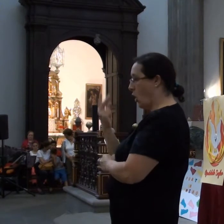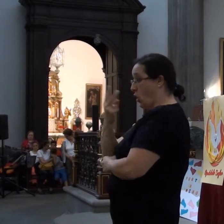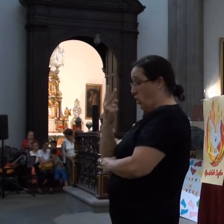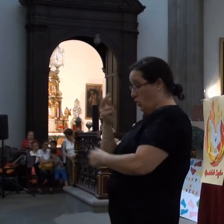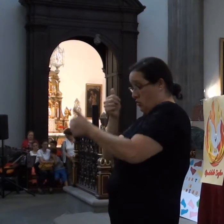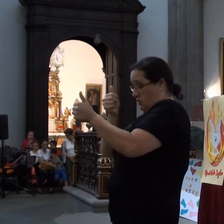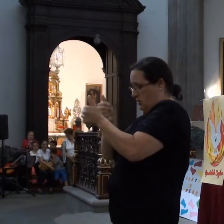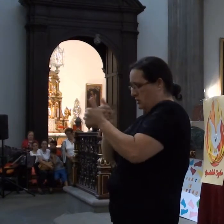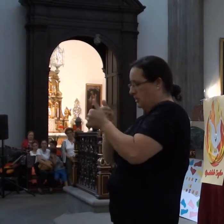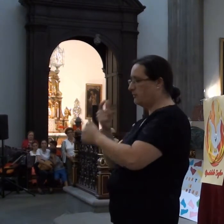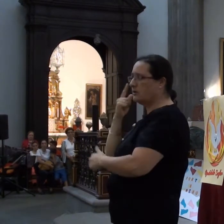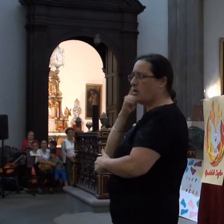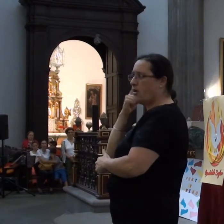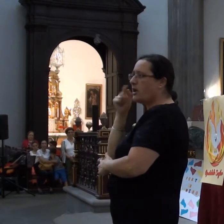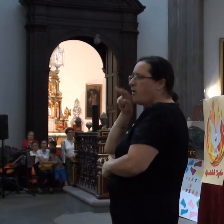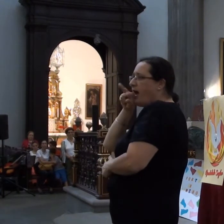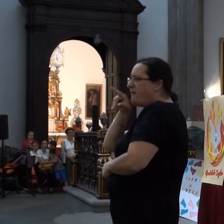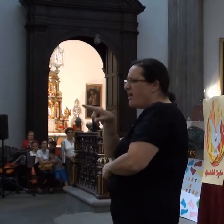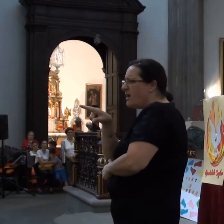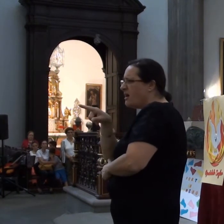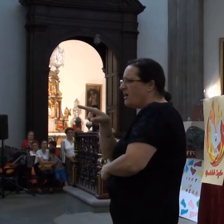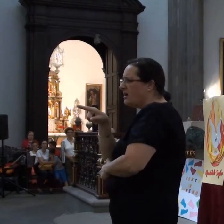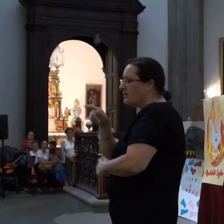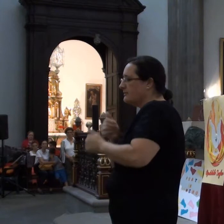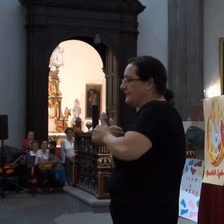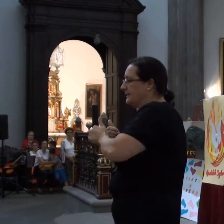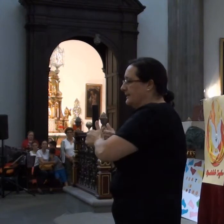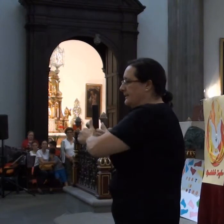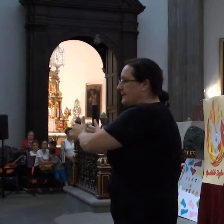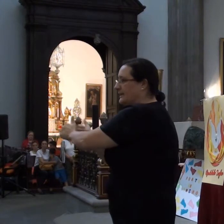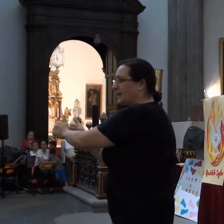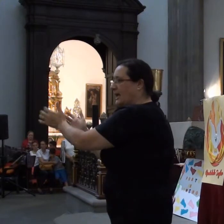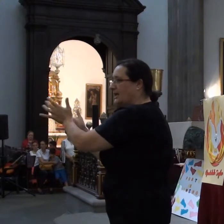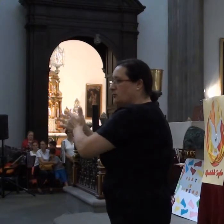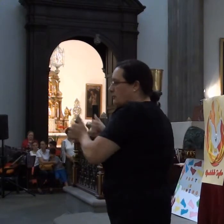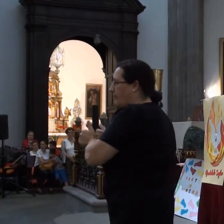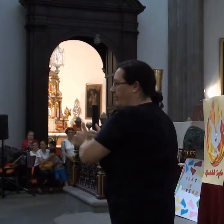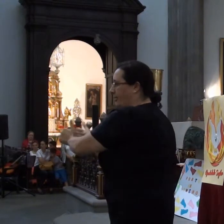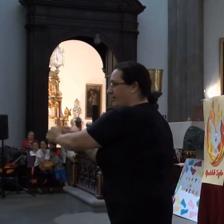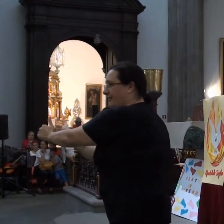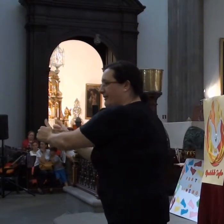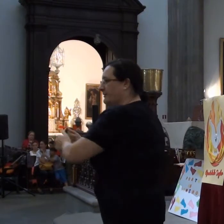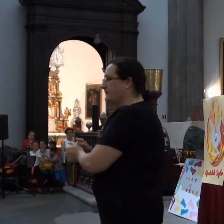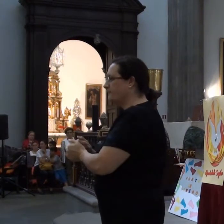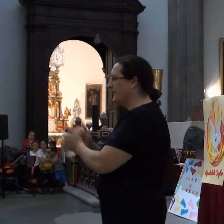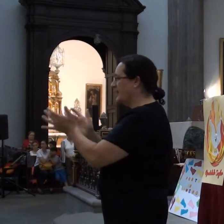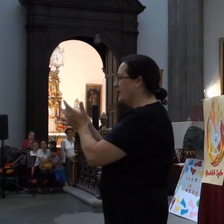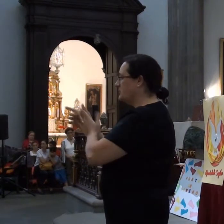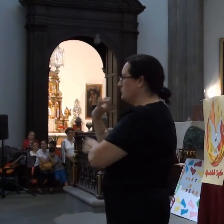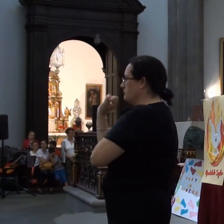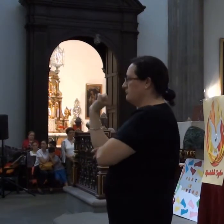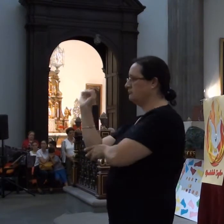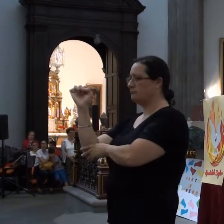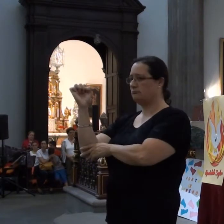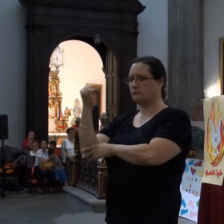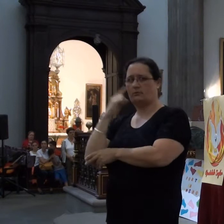discípulos al oírle a hablar así siguieron a Jesús se volvió Jesús y viendo